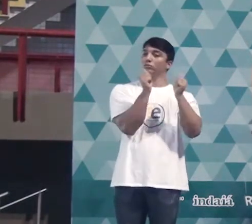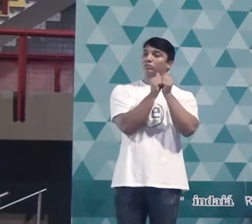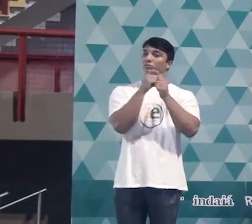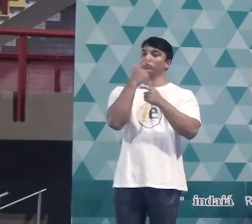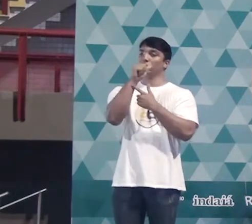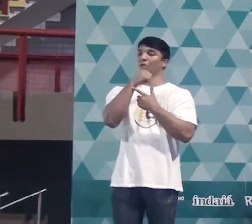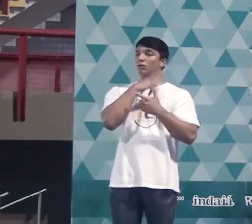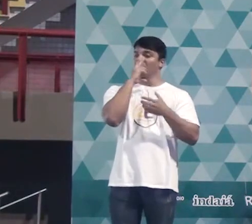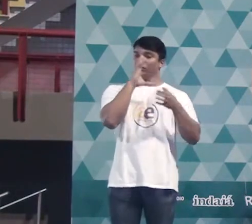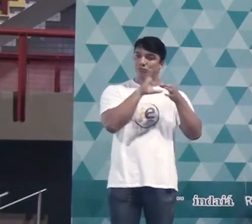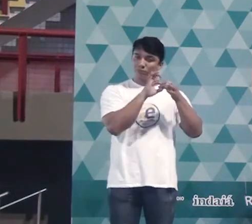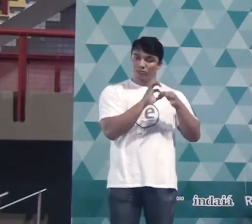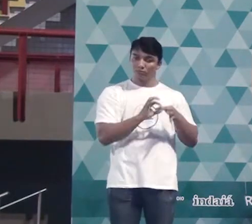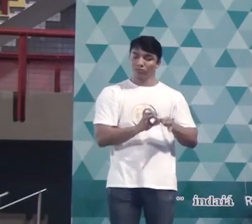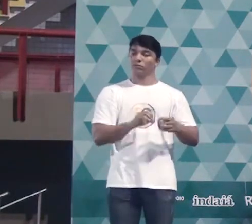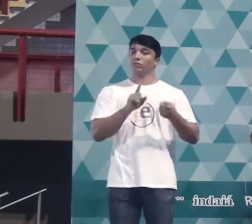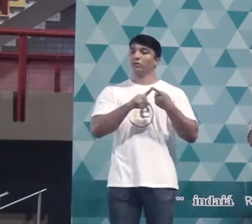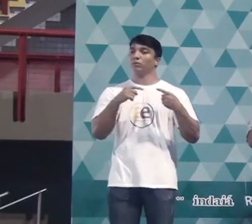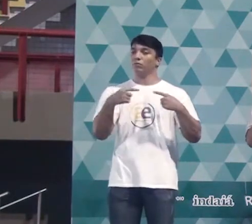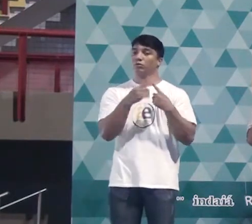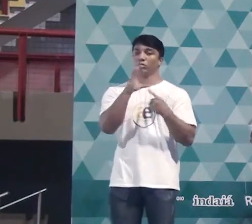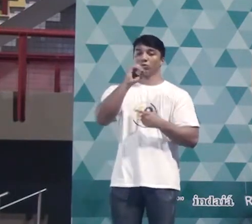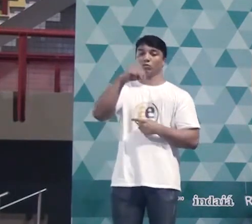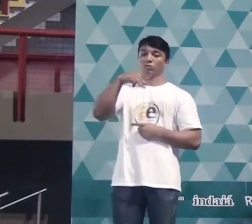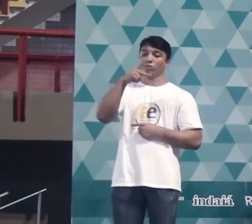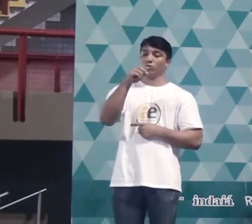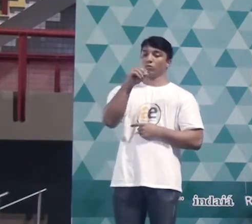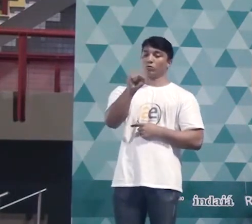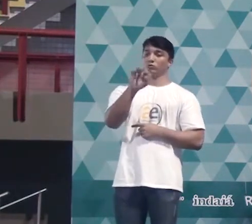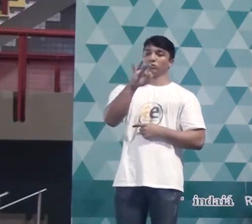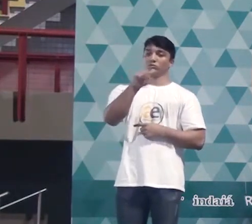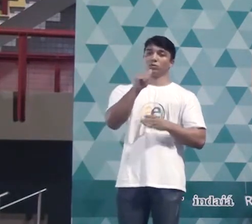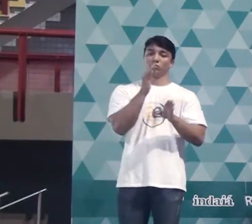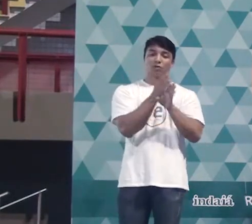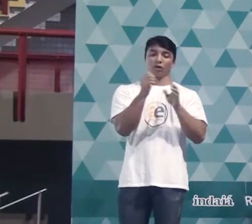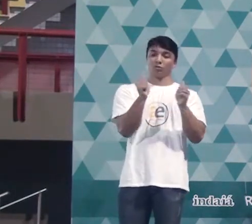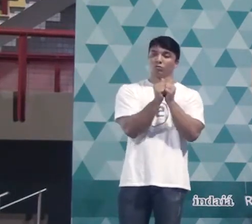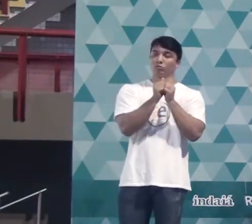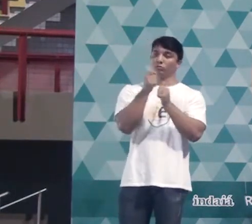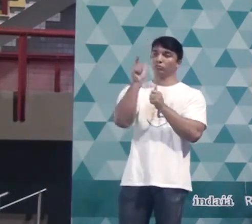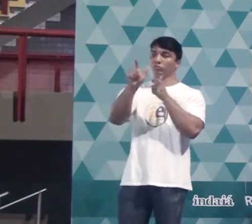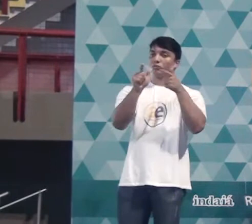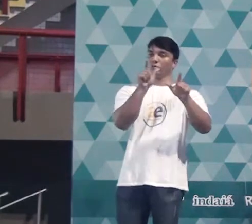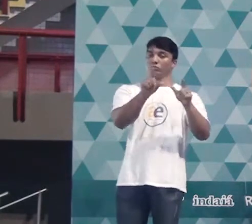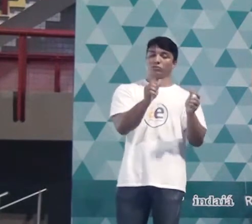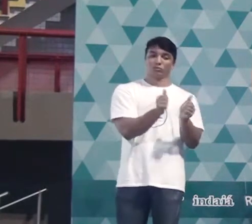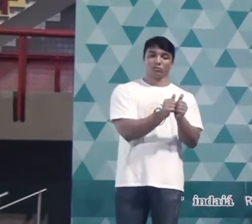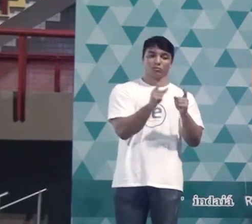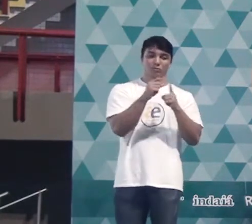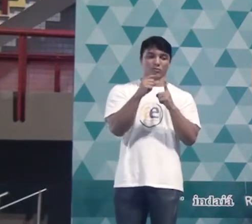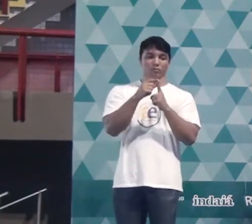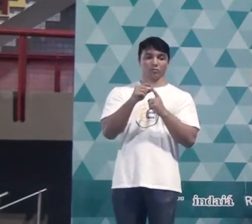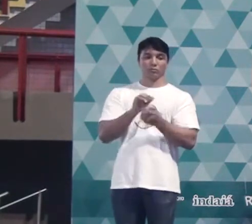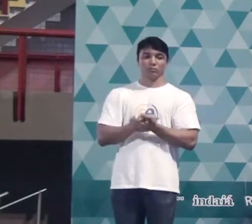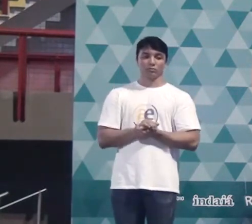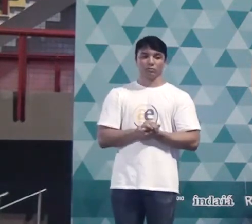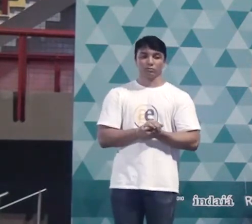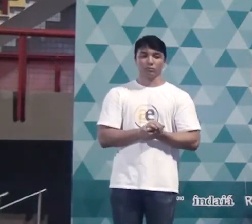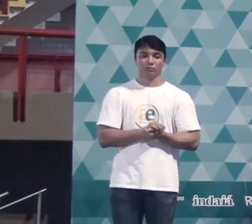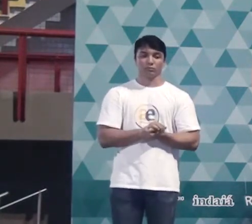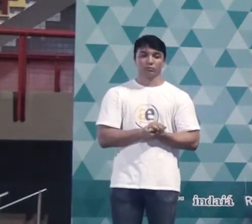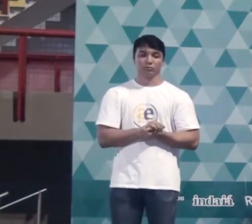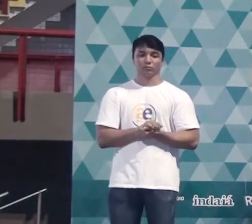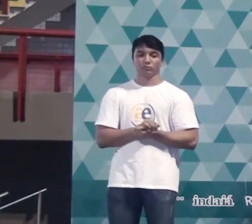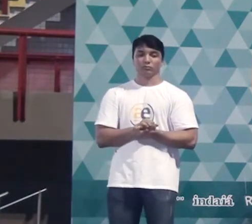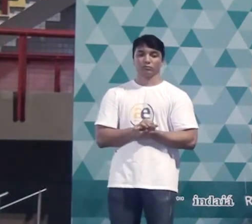por composição. São palavras compostas, pois são formadas pelo agrupamento de outras palavras. Ei, você